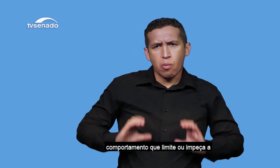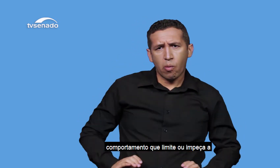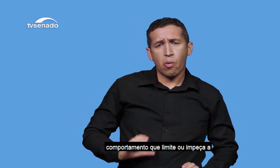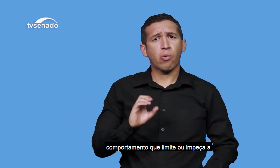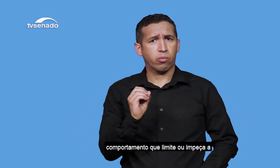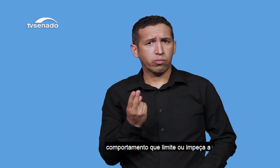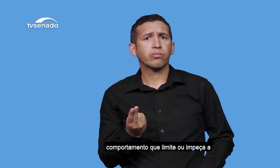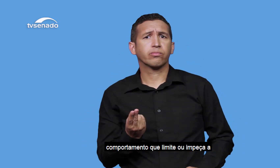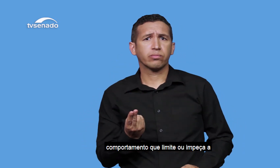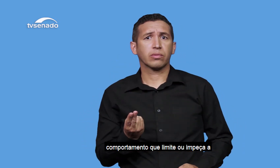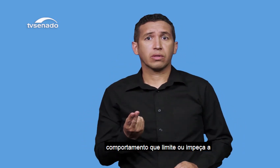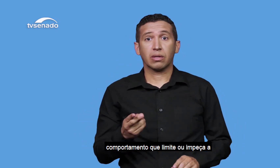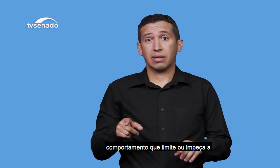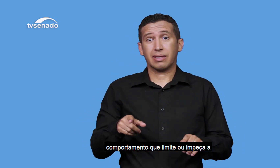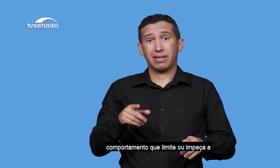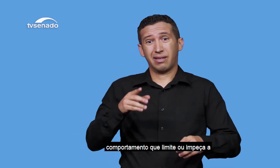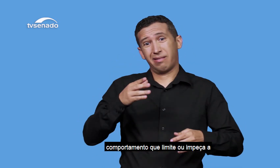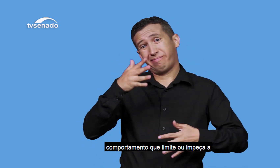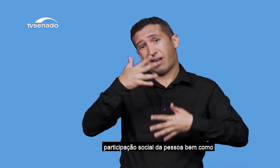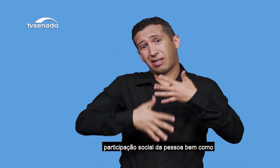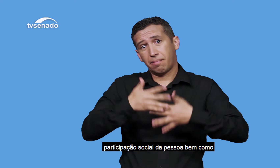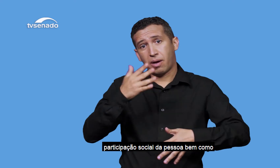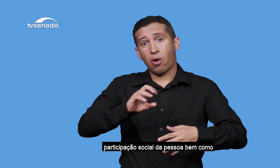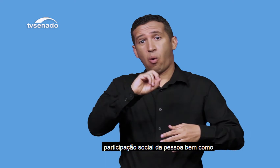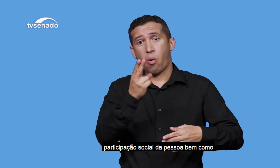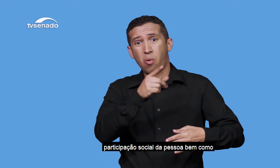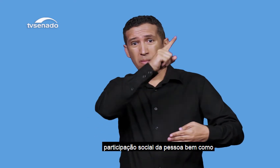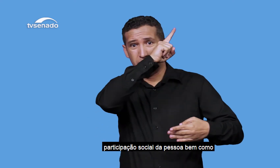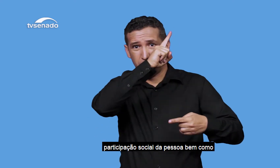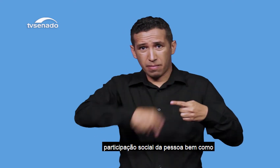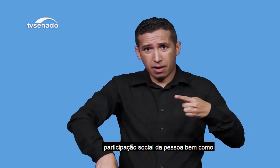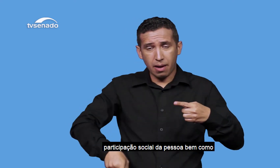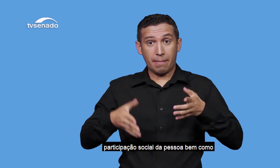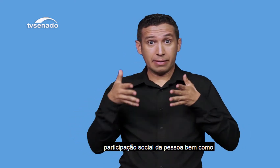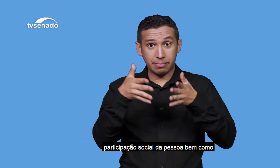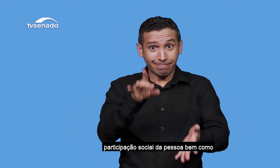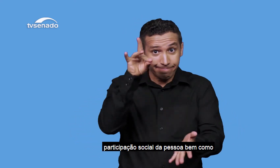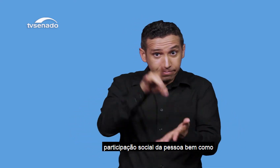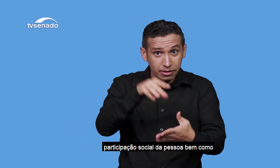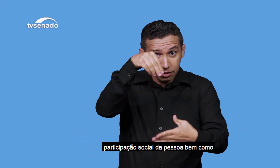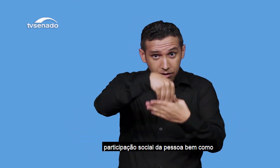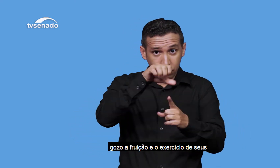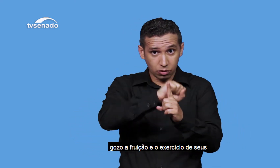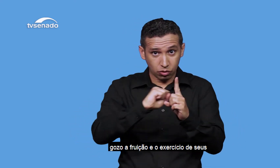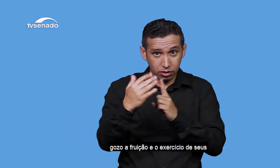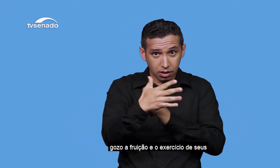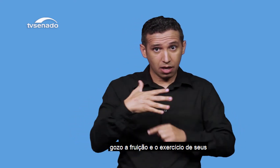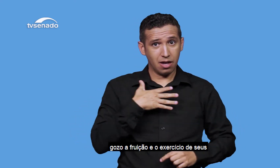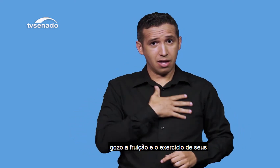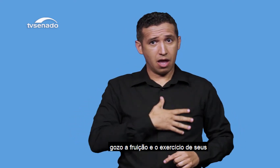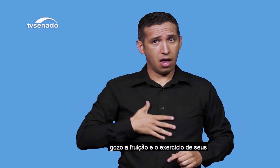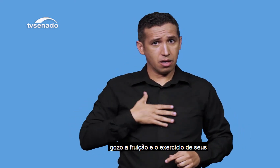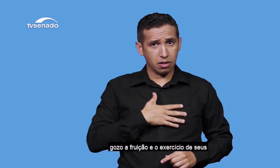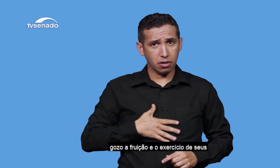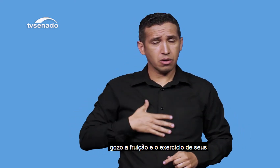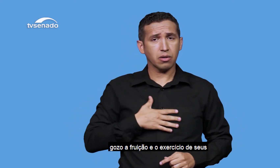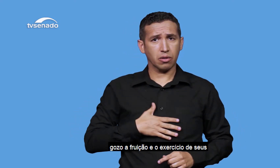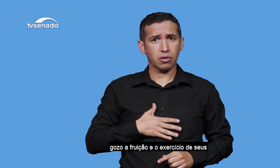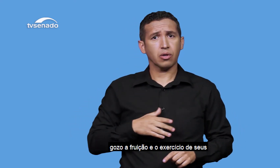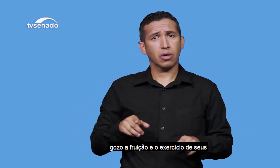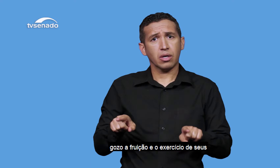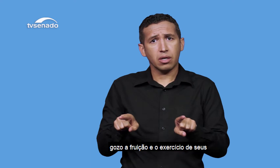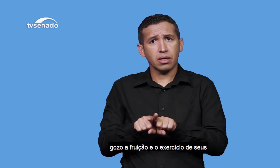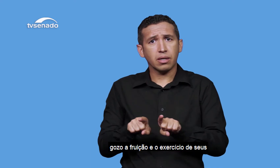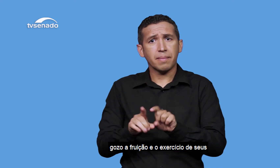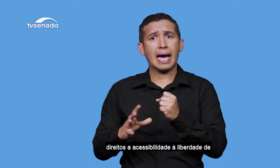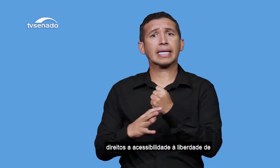que limite ou impeça a participação social da pessoa bem como gozo a fruição e